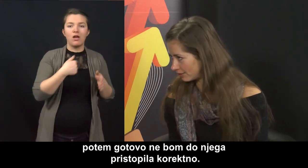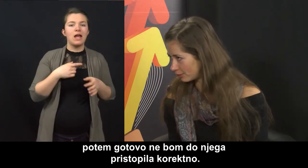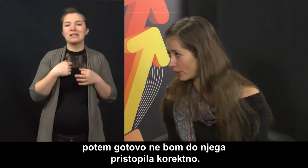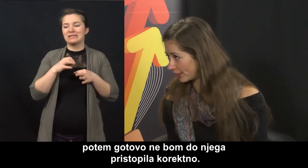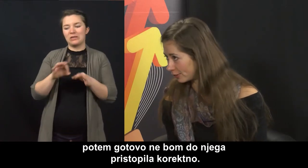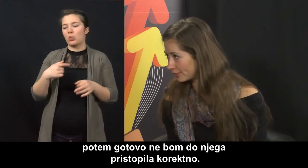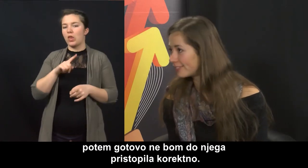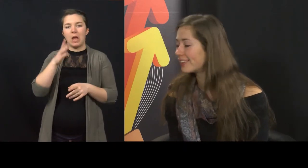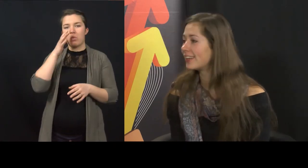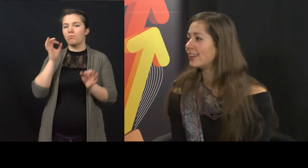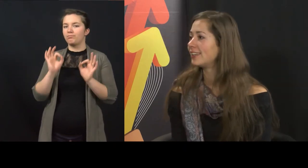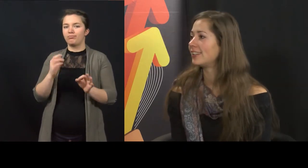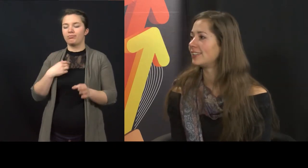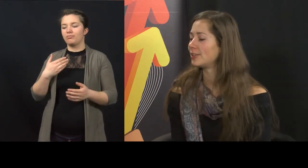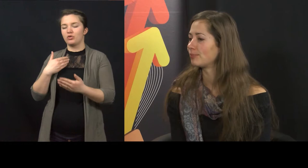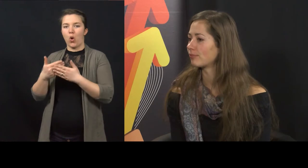pristopila korektno.